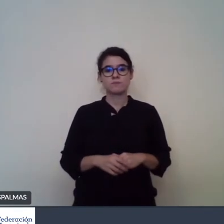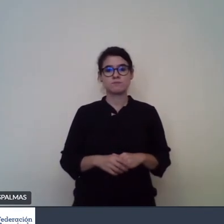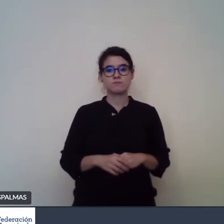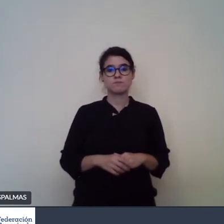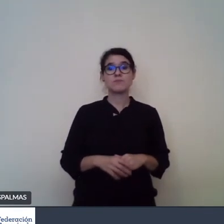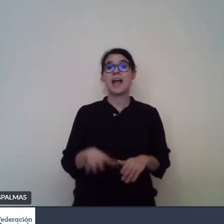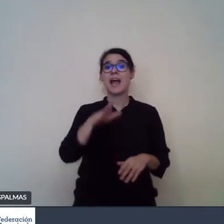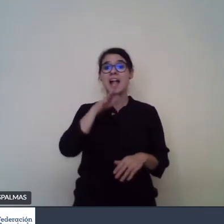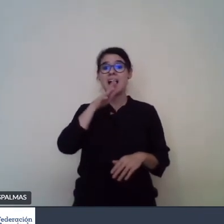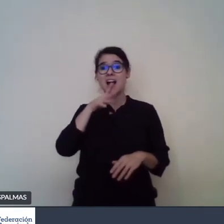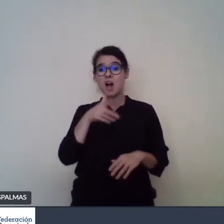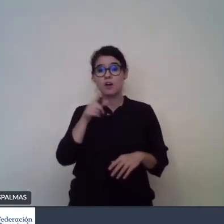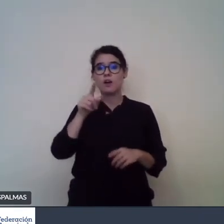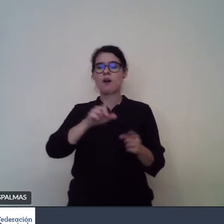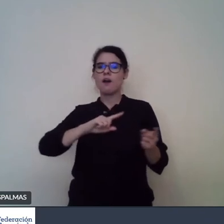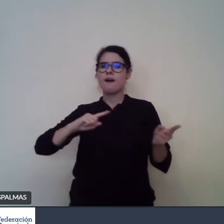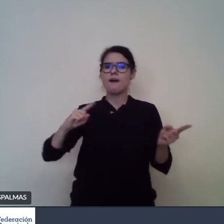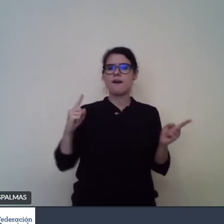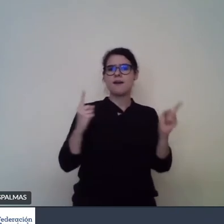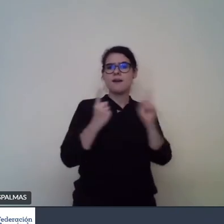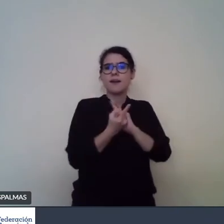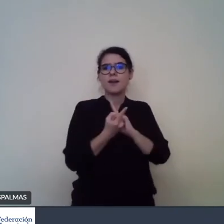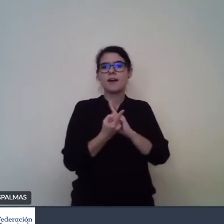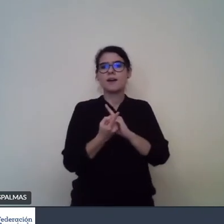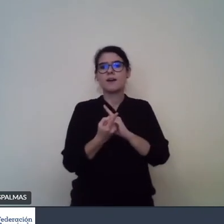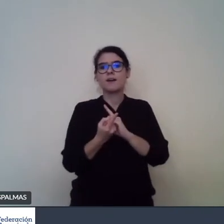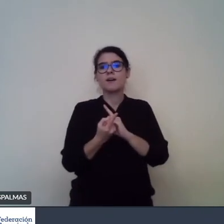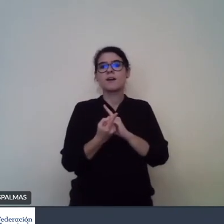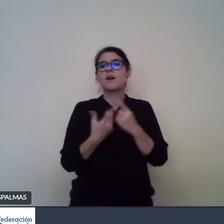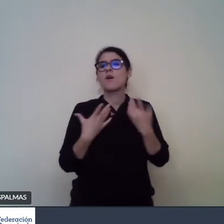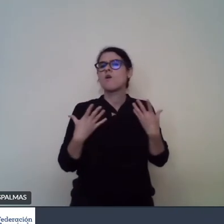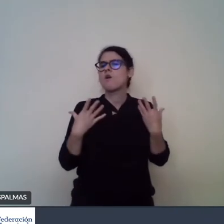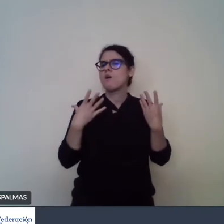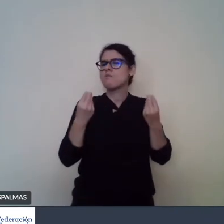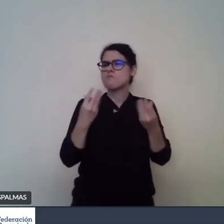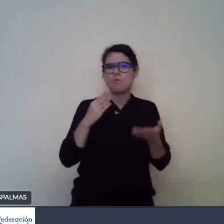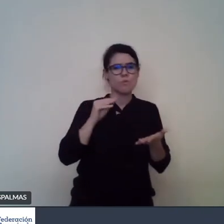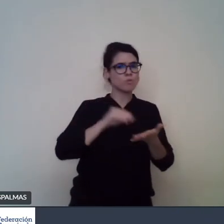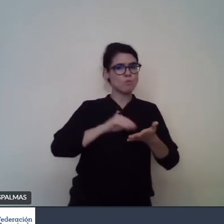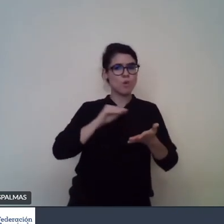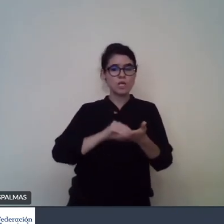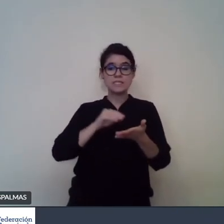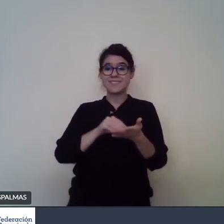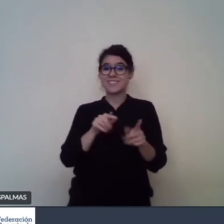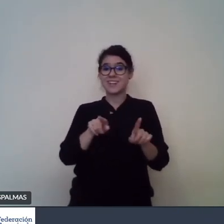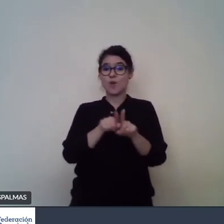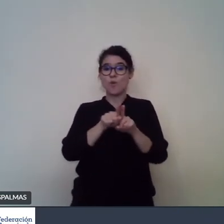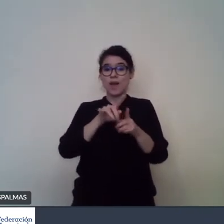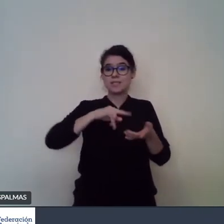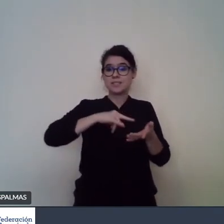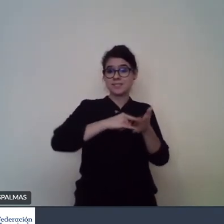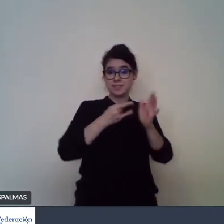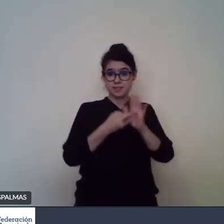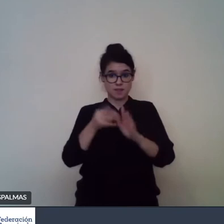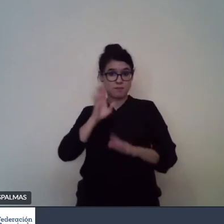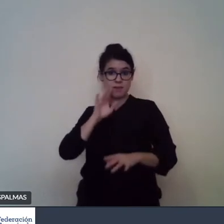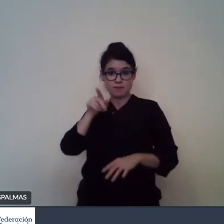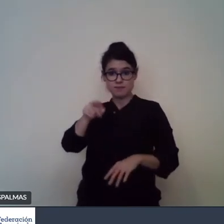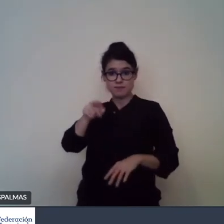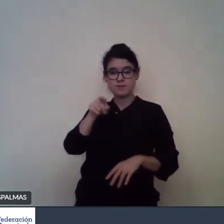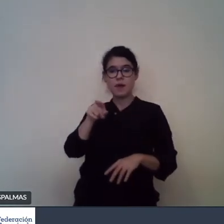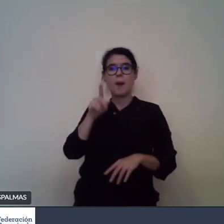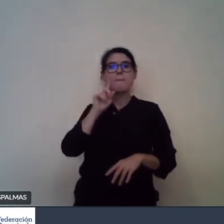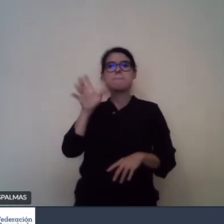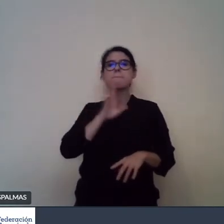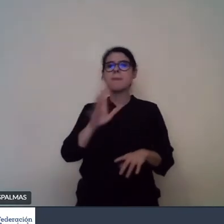giran para utilizar esa opción de puerta atrás. Esta opción es muchas veces es de sistema. Podría parecer un desencadenante, pero